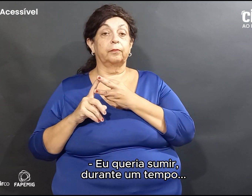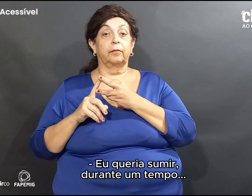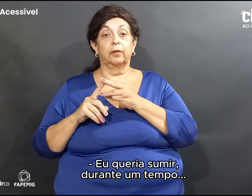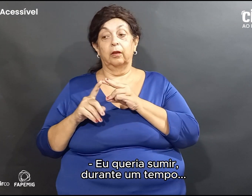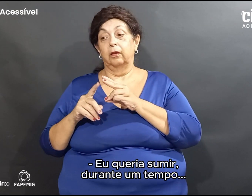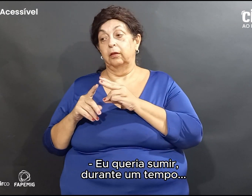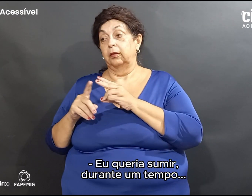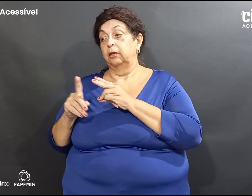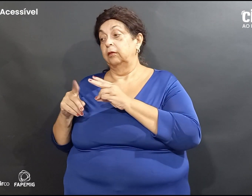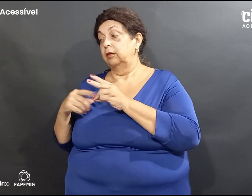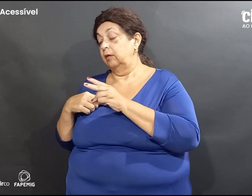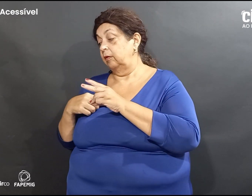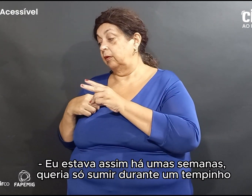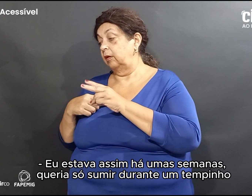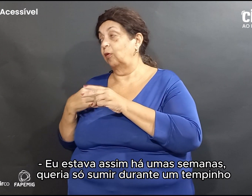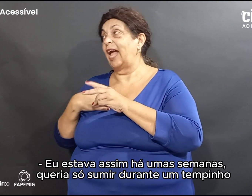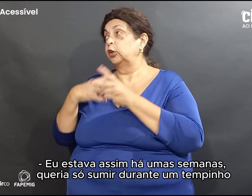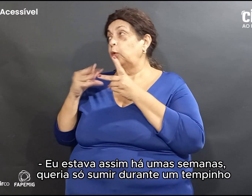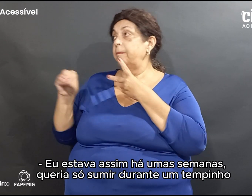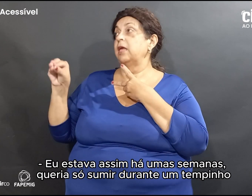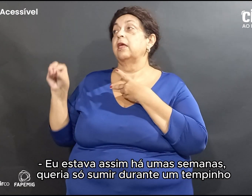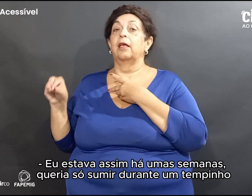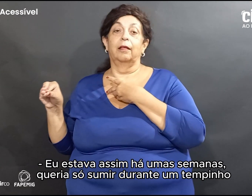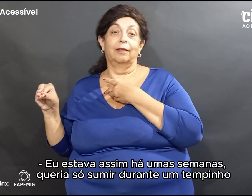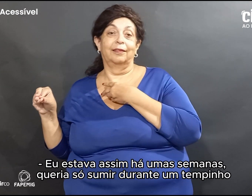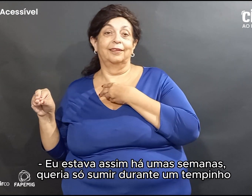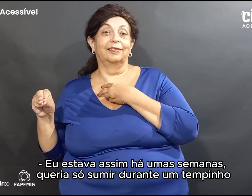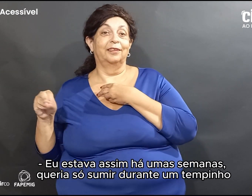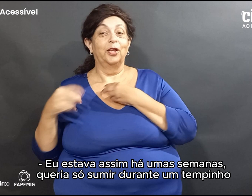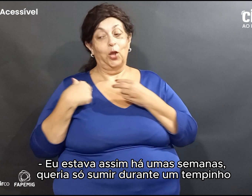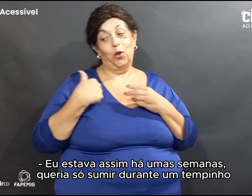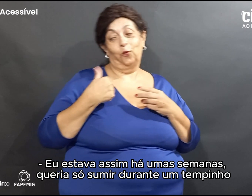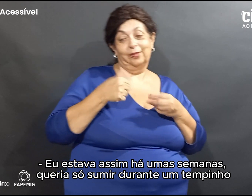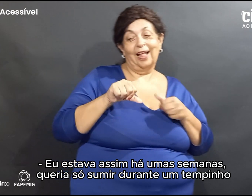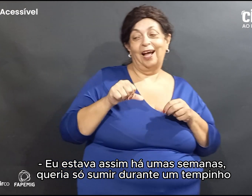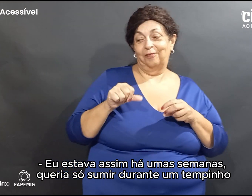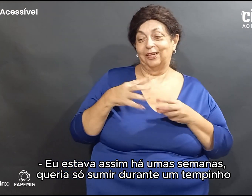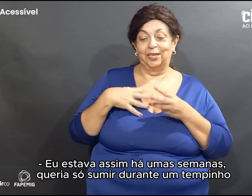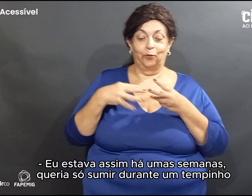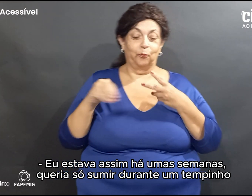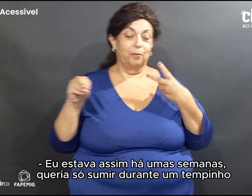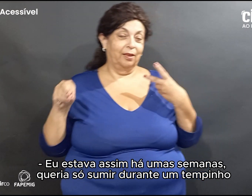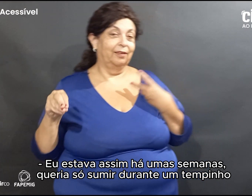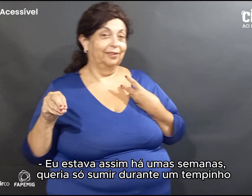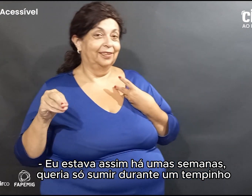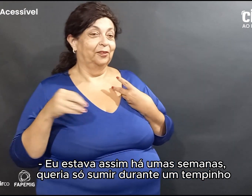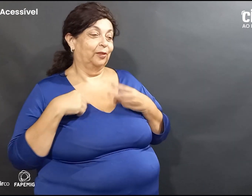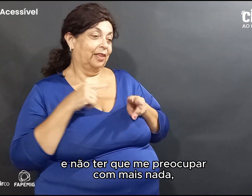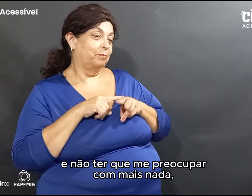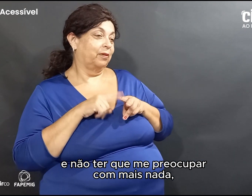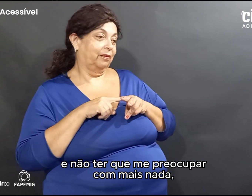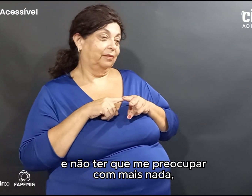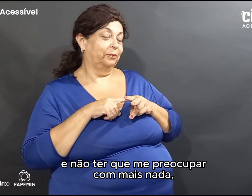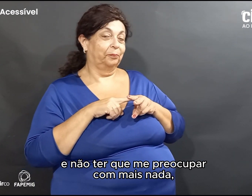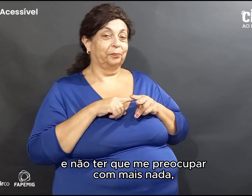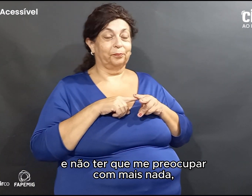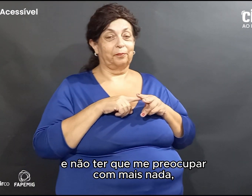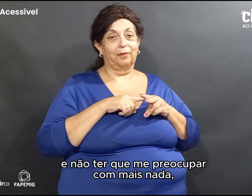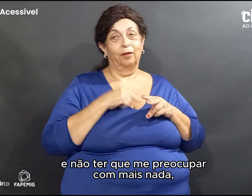durante afastado. um tempo. Queria sumir. Eu tava assim há umas semanas atrás. Queria só sumir durante um tempinho e não ter que me preocupar com